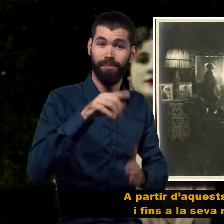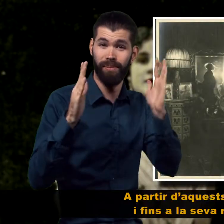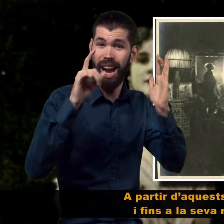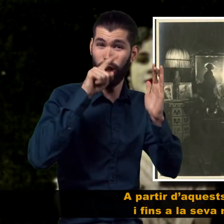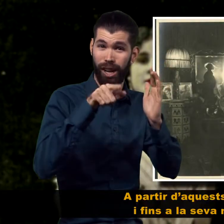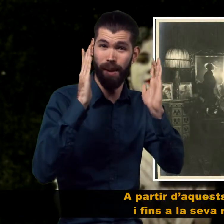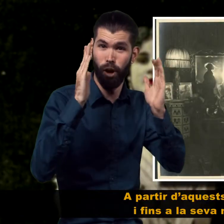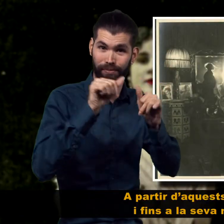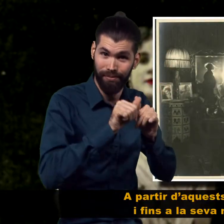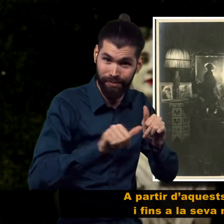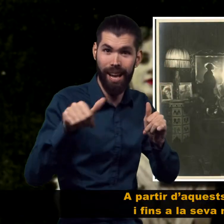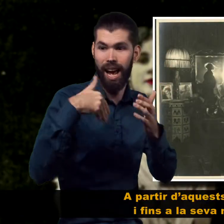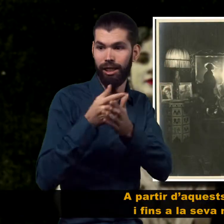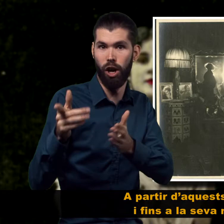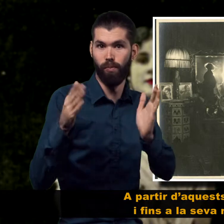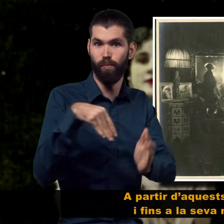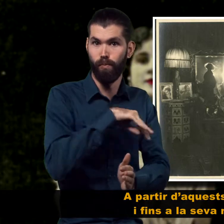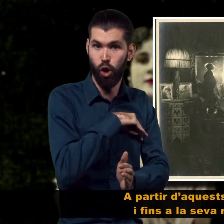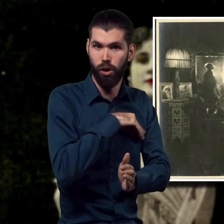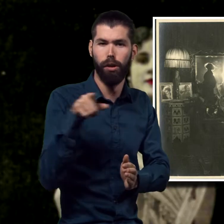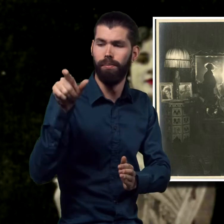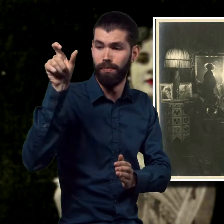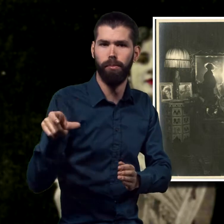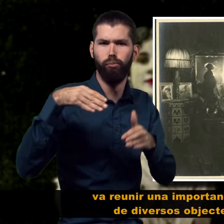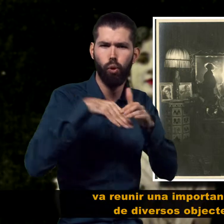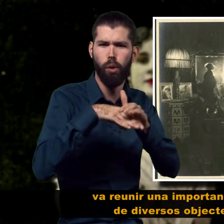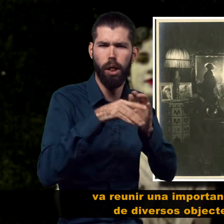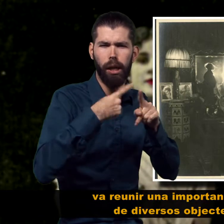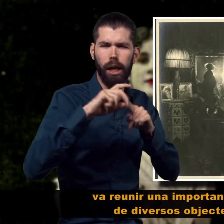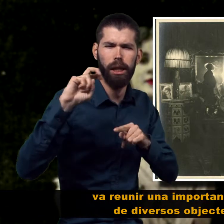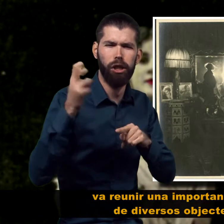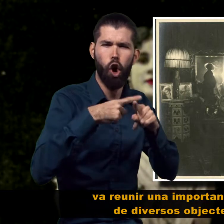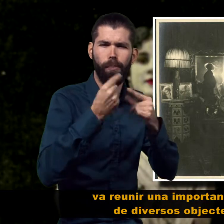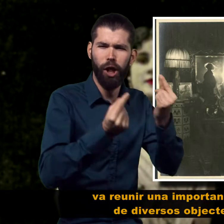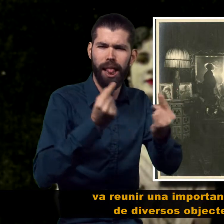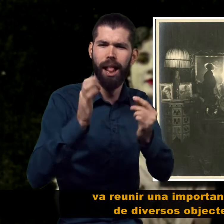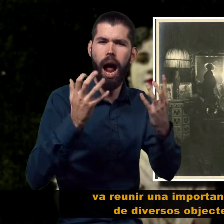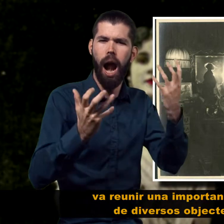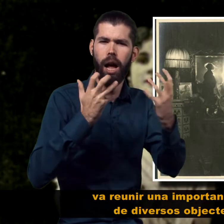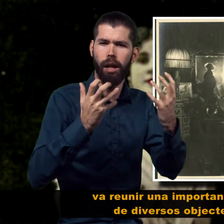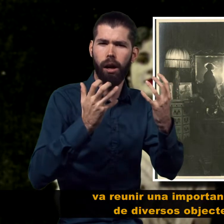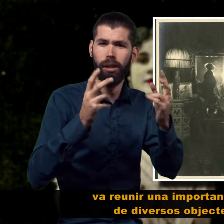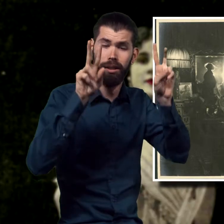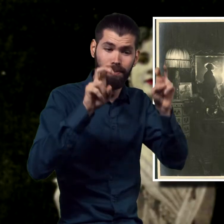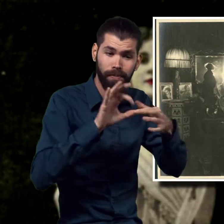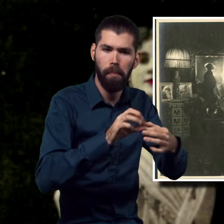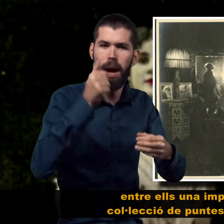A partir d'aquests anys i fins a la seva mort, va reunir una important col·lecció de diversos objectes d'art, entre ells una